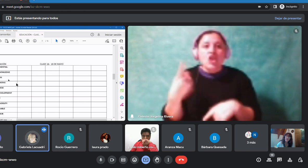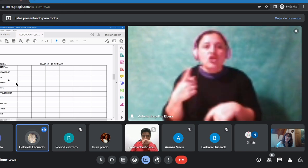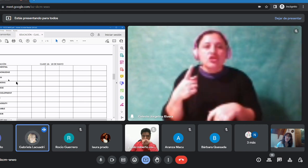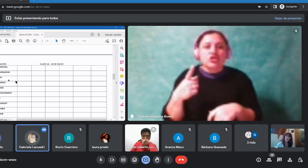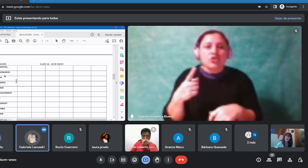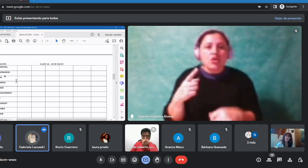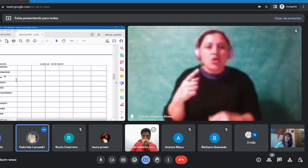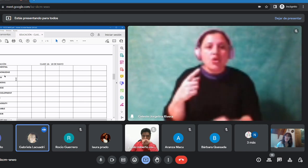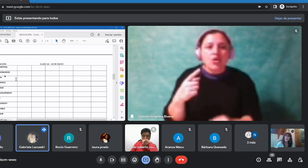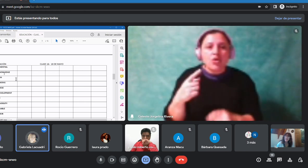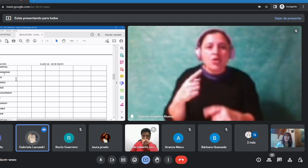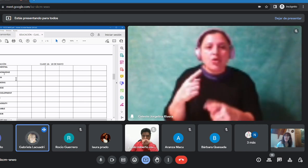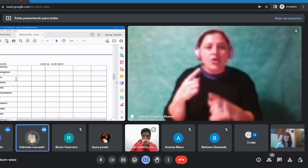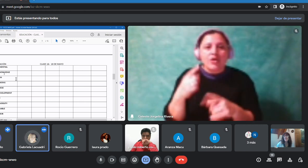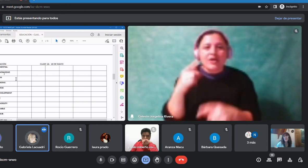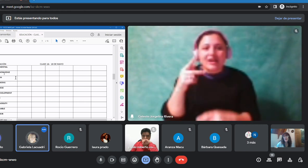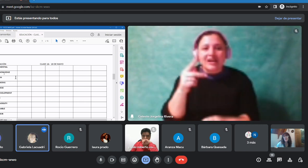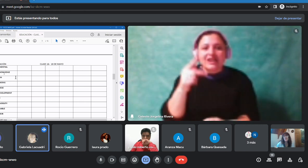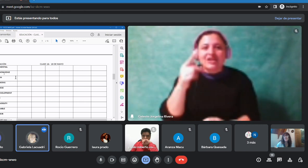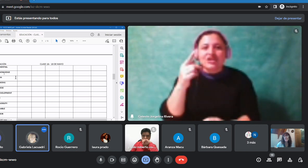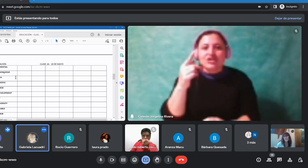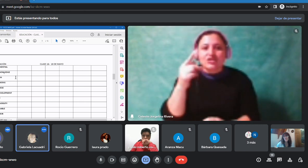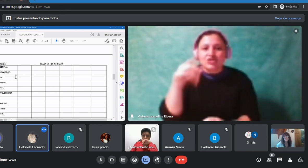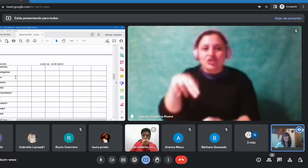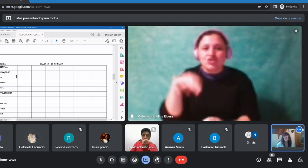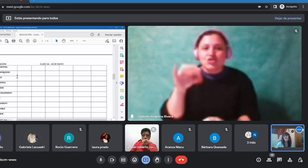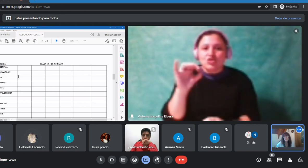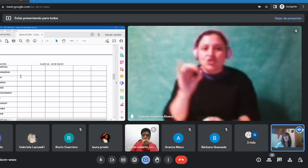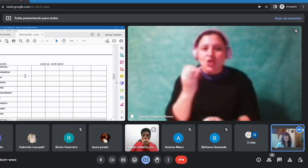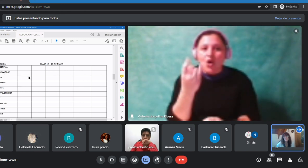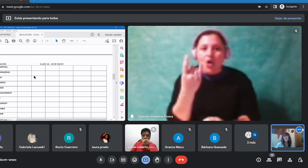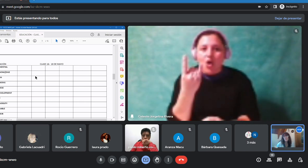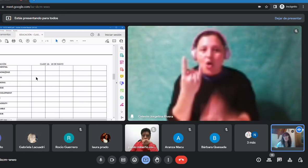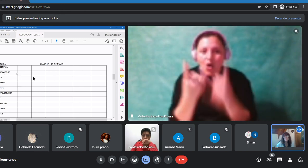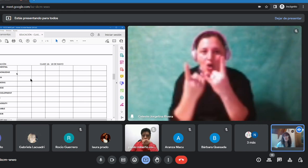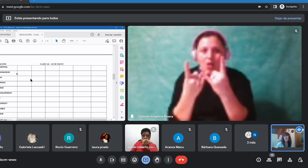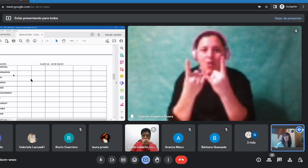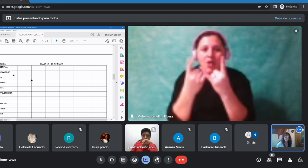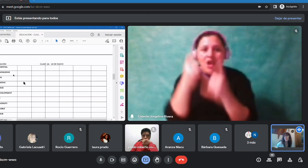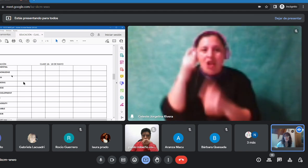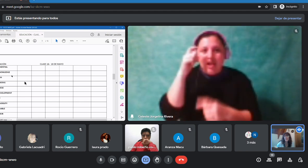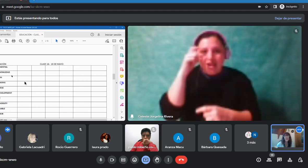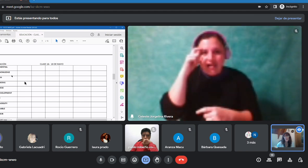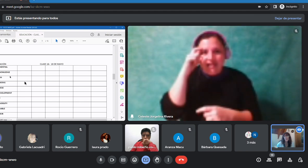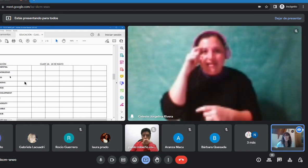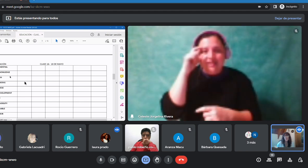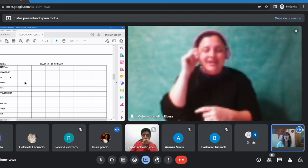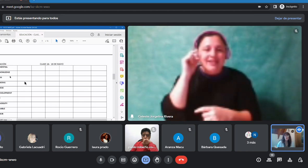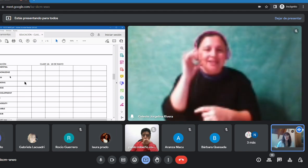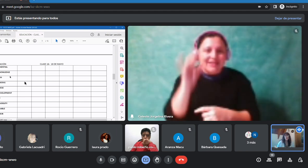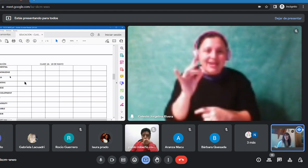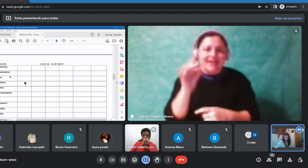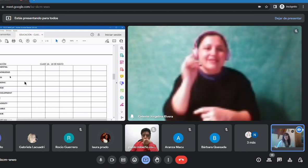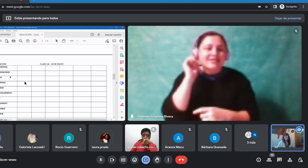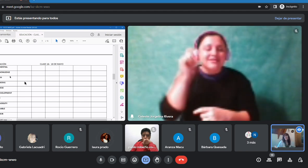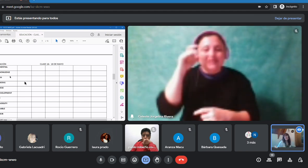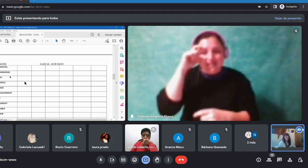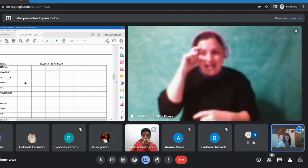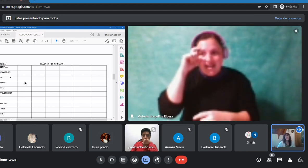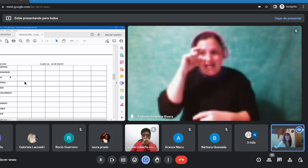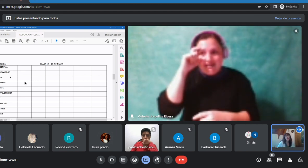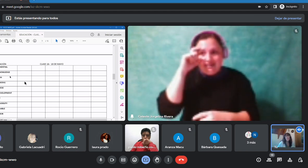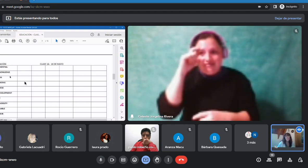Tiene dos palabras, en realidad, ¿no? Claro, let. Sí, puede ser. Lo puede, claro, lo puede. Algunos lo